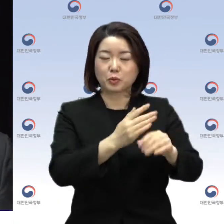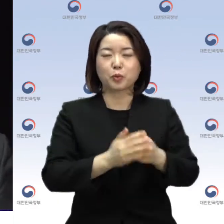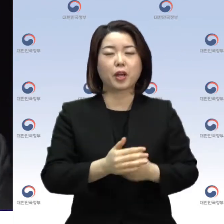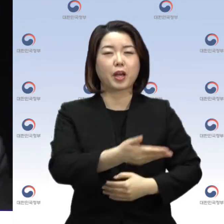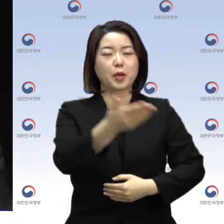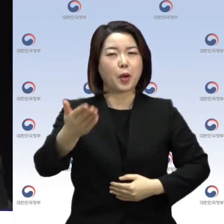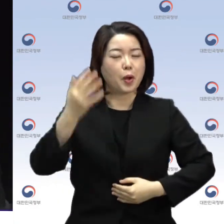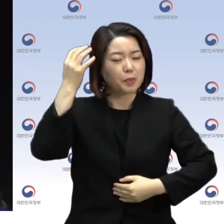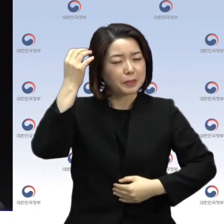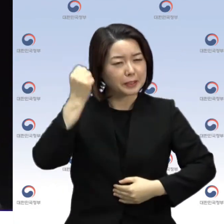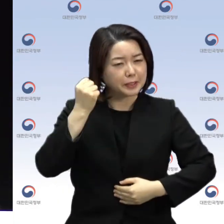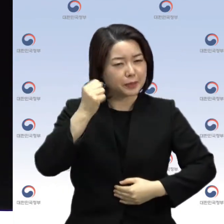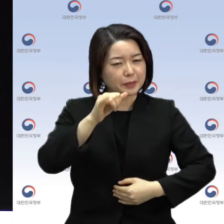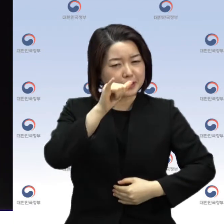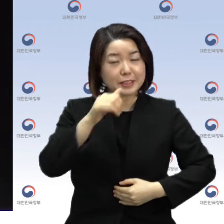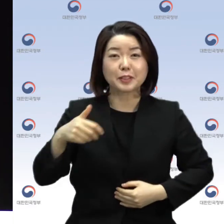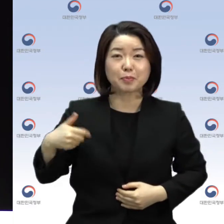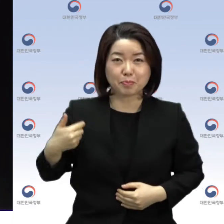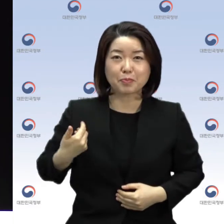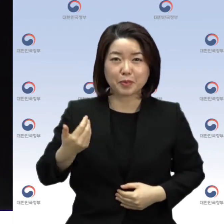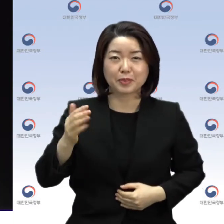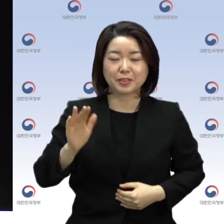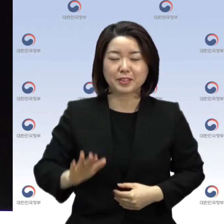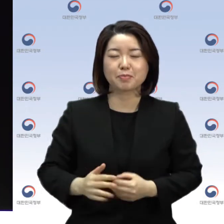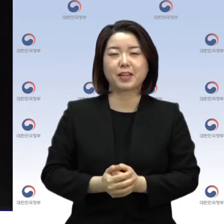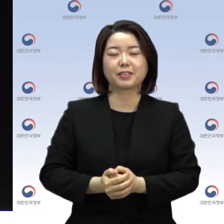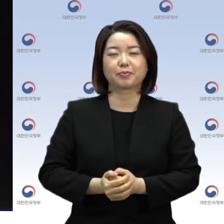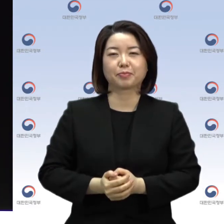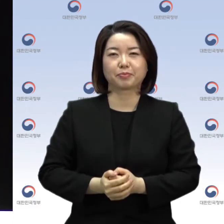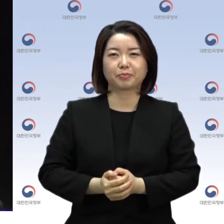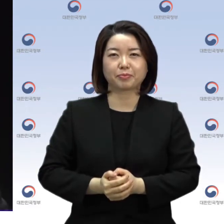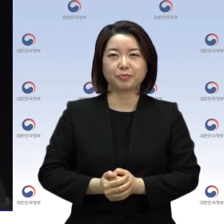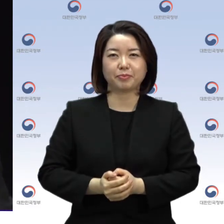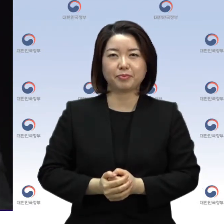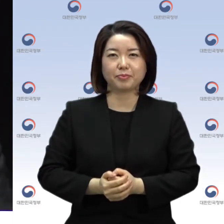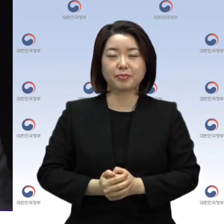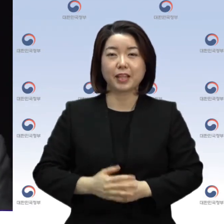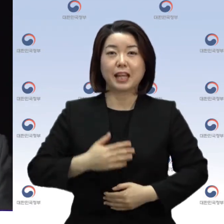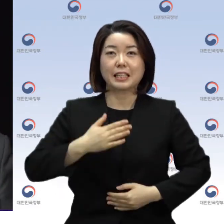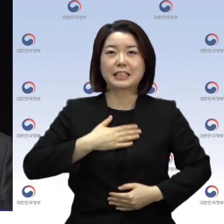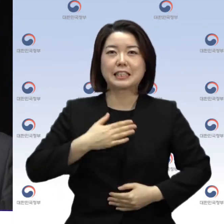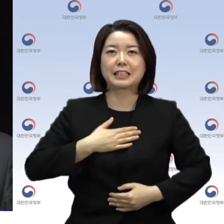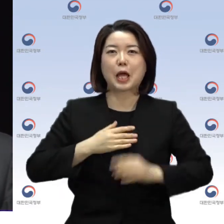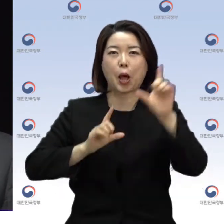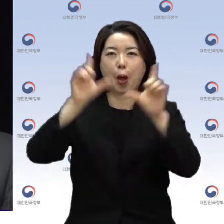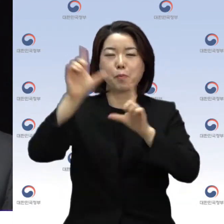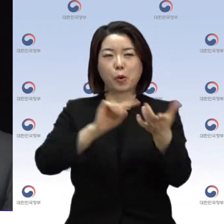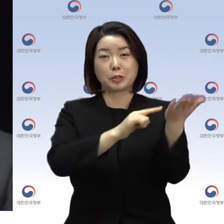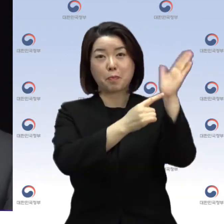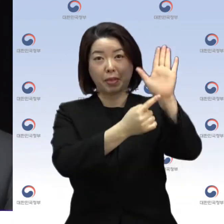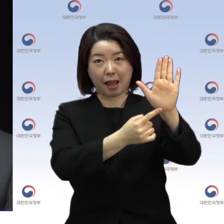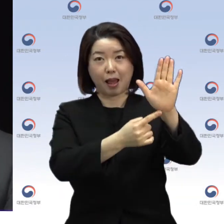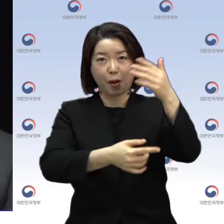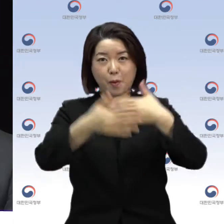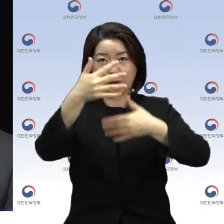아마 여러분들은 기억을 못 하셨을 때, 잘 몰랐을 텐데 제가 나와 있는 화면이